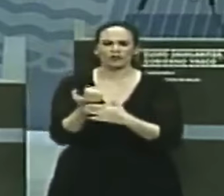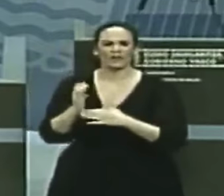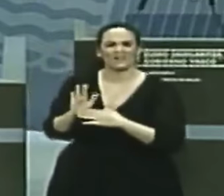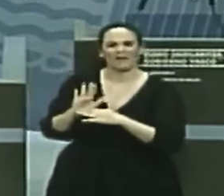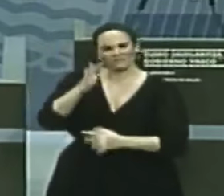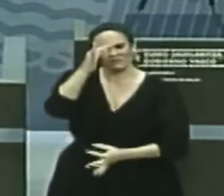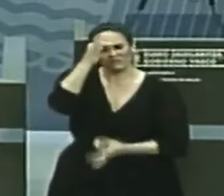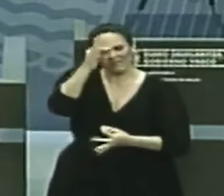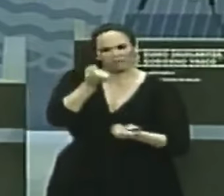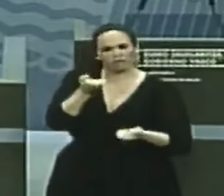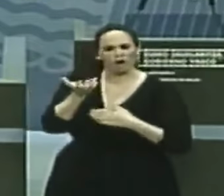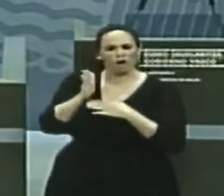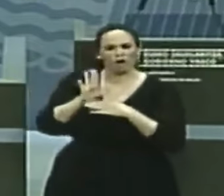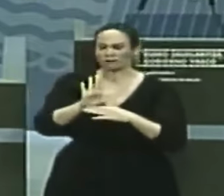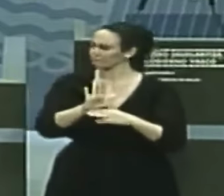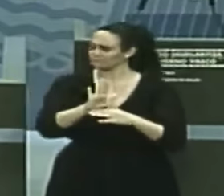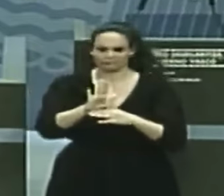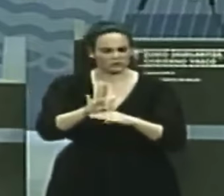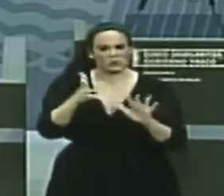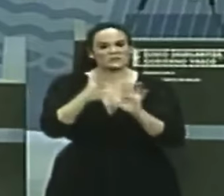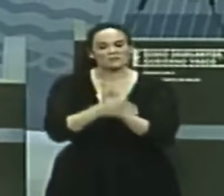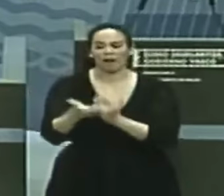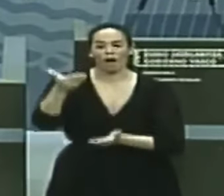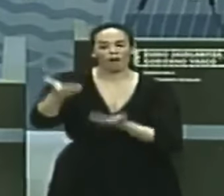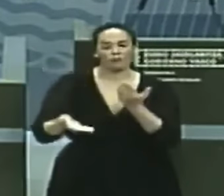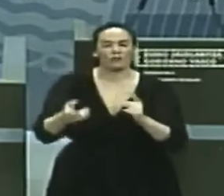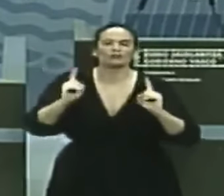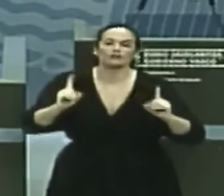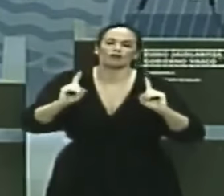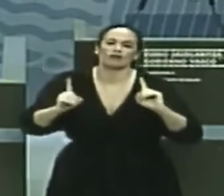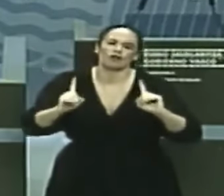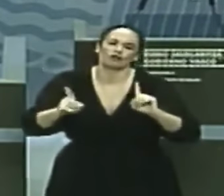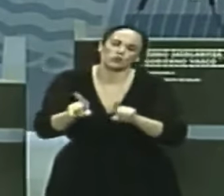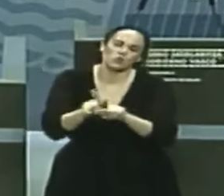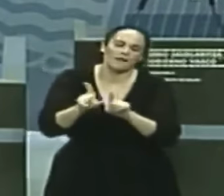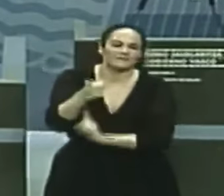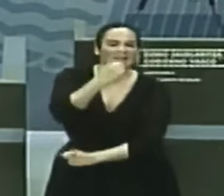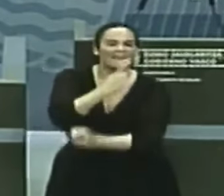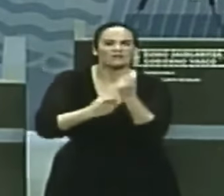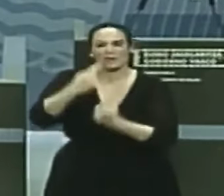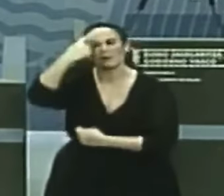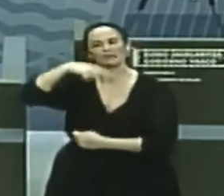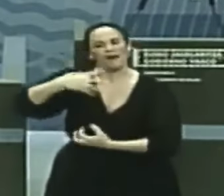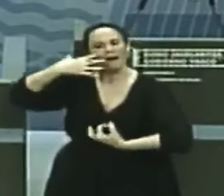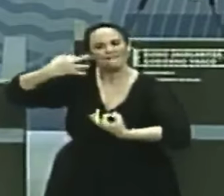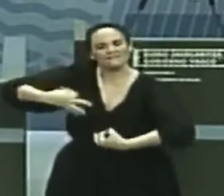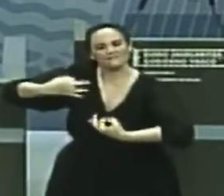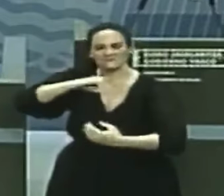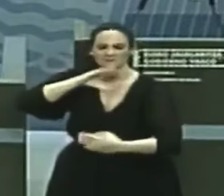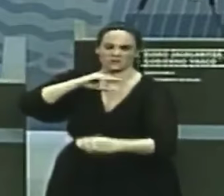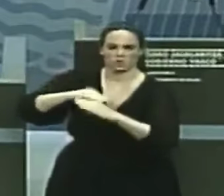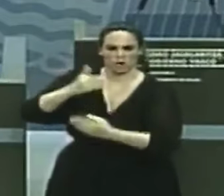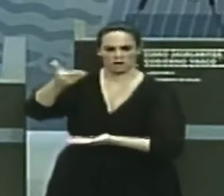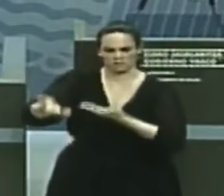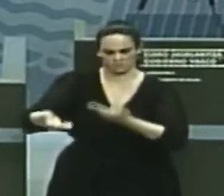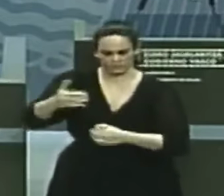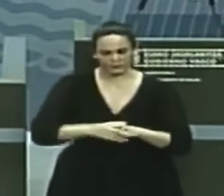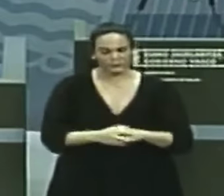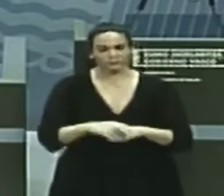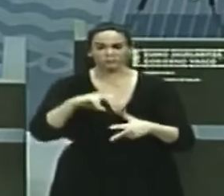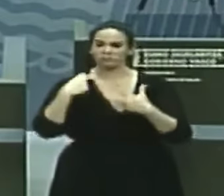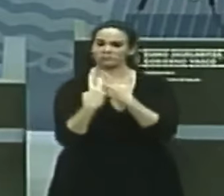por lo que la comparativa que realizamos se basa sólo en base en aquellas informaciones que sabemos que son fiables euskadi algún